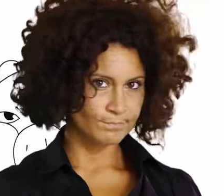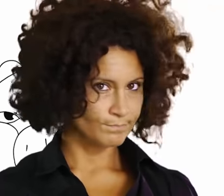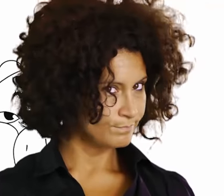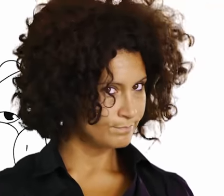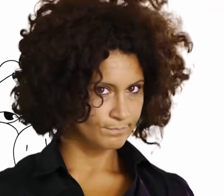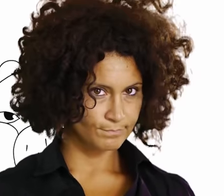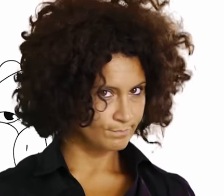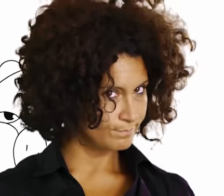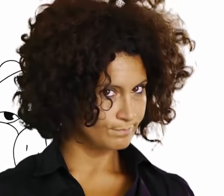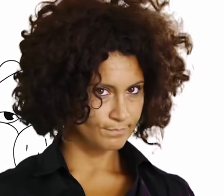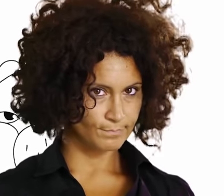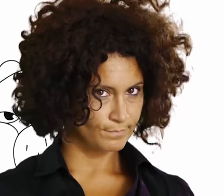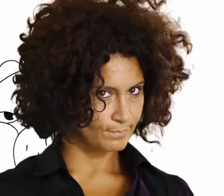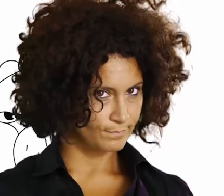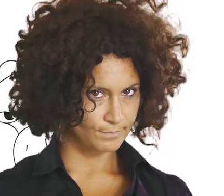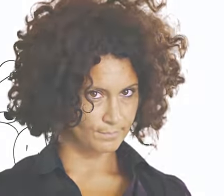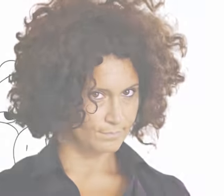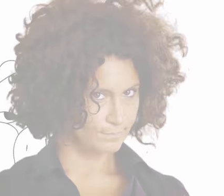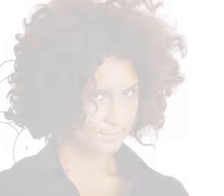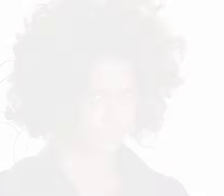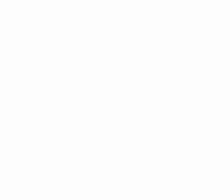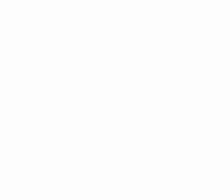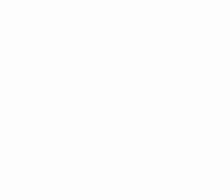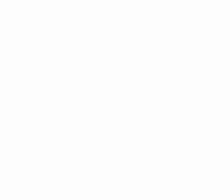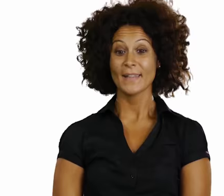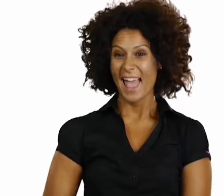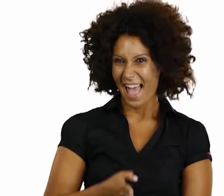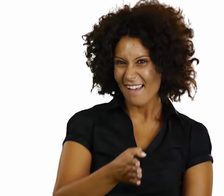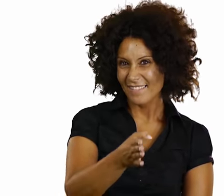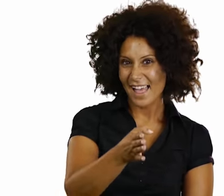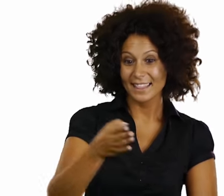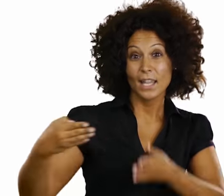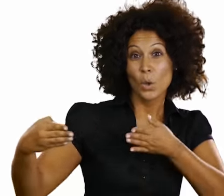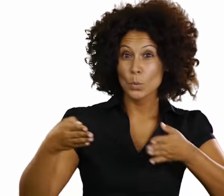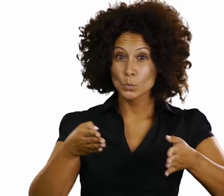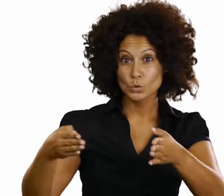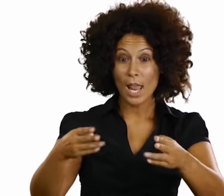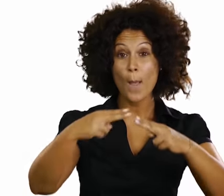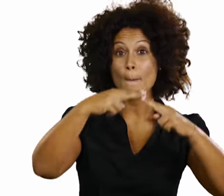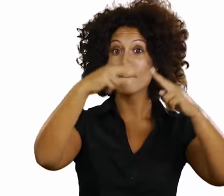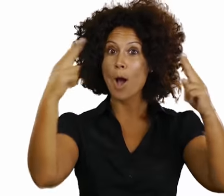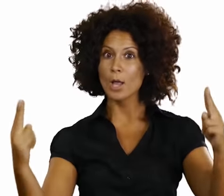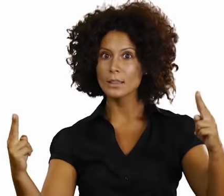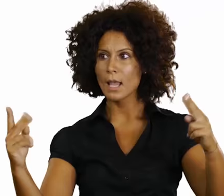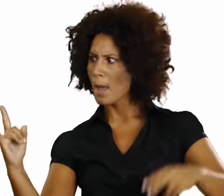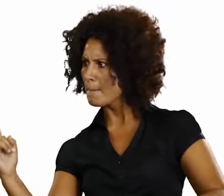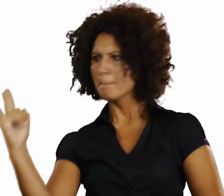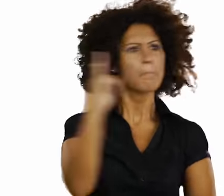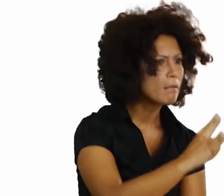Orso la guardò scuotendo il capo. Poco più avanti, lumaca attraversò il ponte sopra